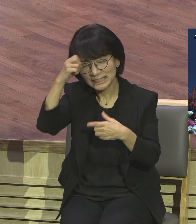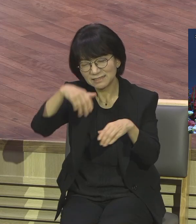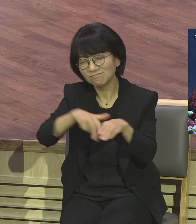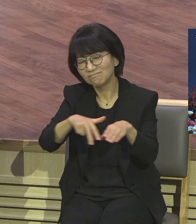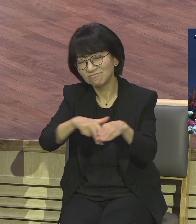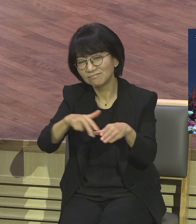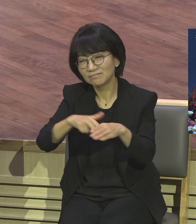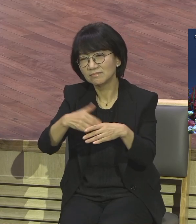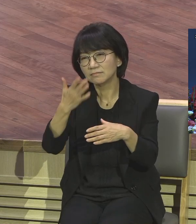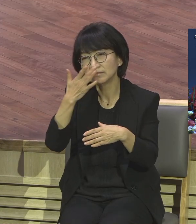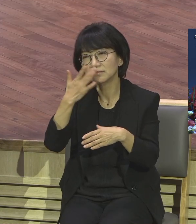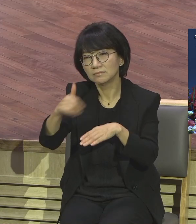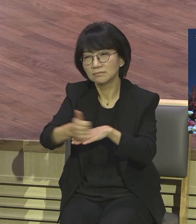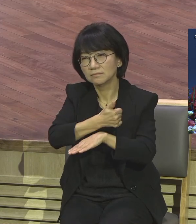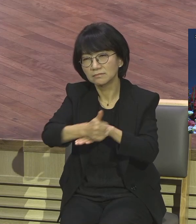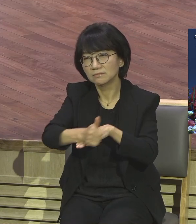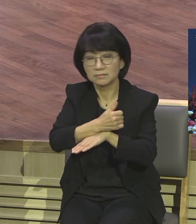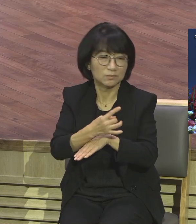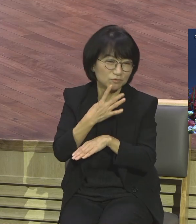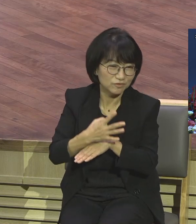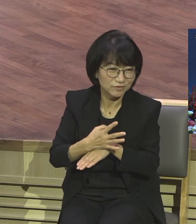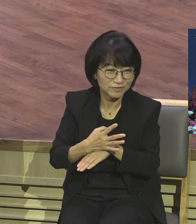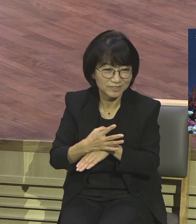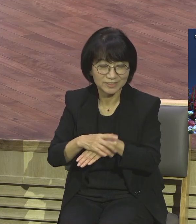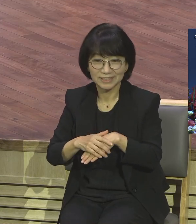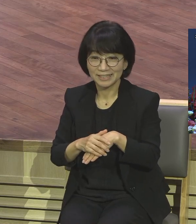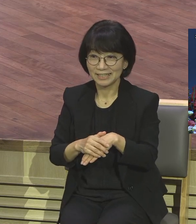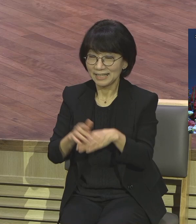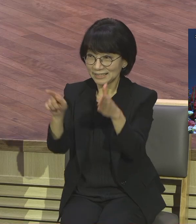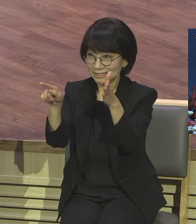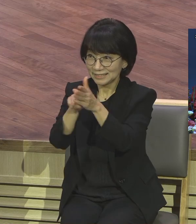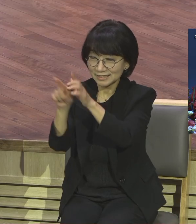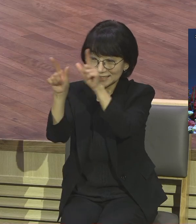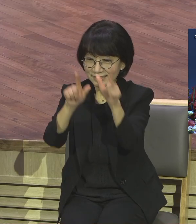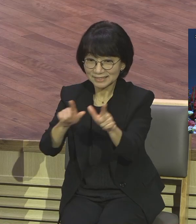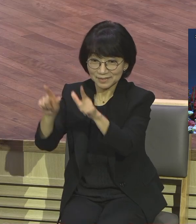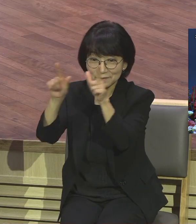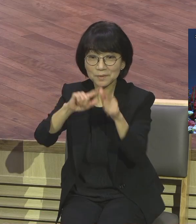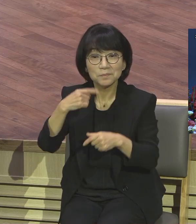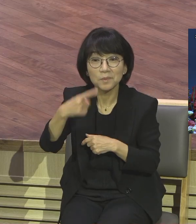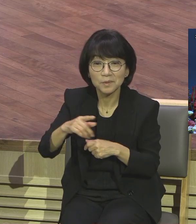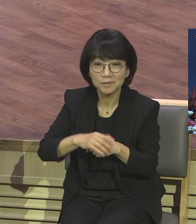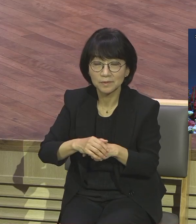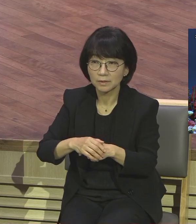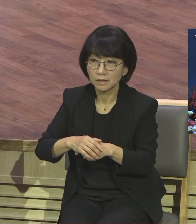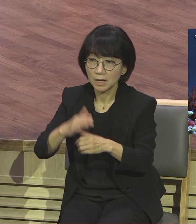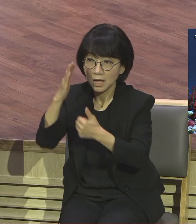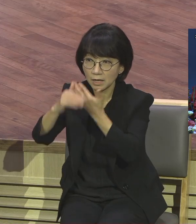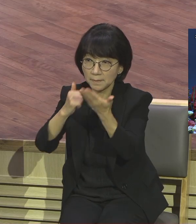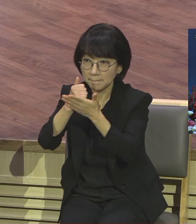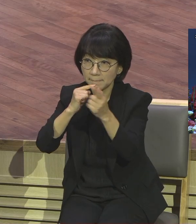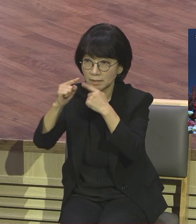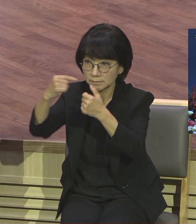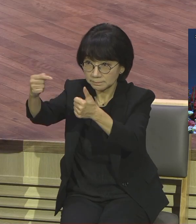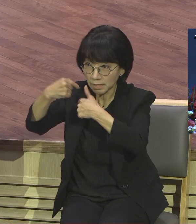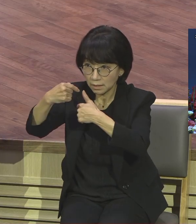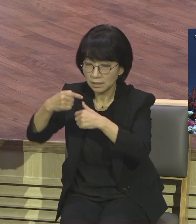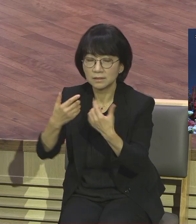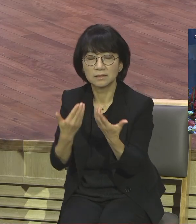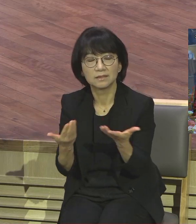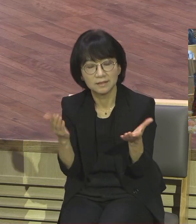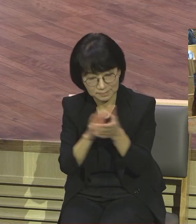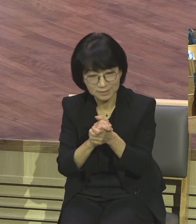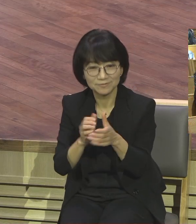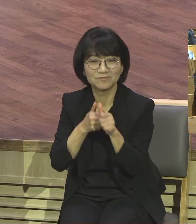종교생활이에요. 신앙생활은 말씀에 아멘, 다른 거 집어넣으면 안 돼요. 말씀 아멘 하고 따르는 겁니다.